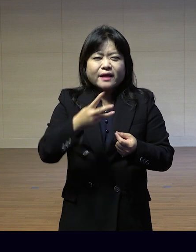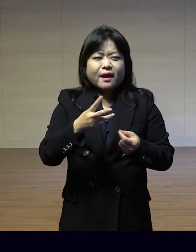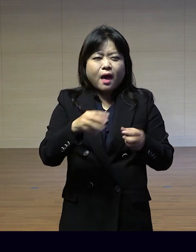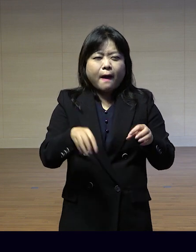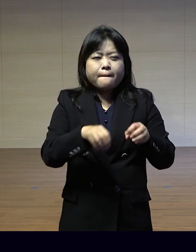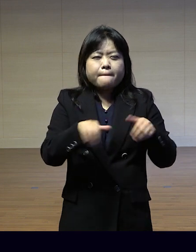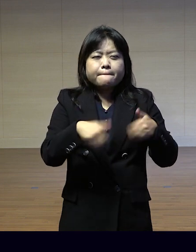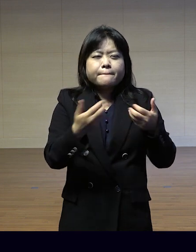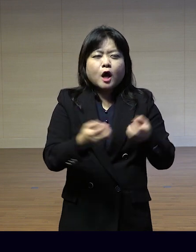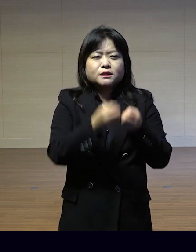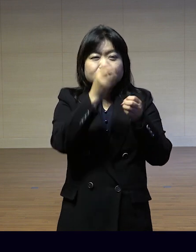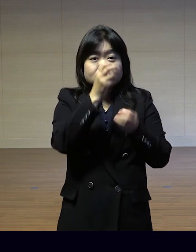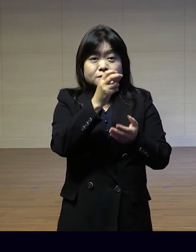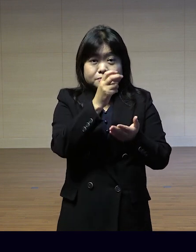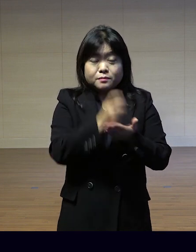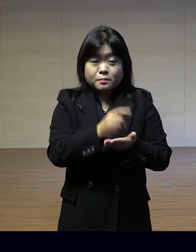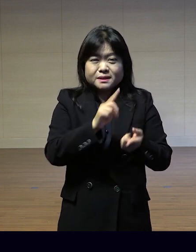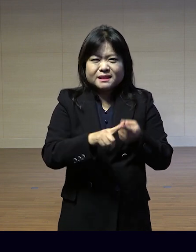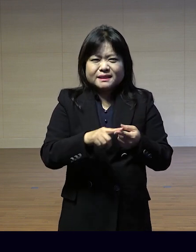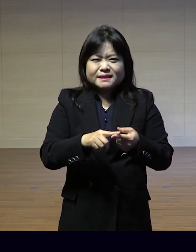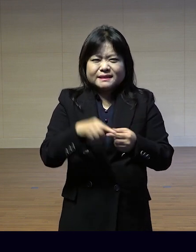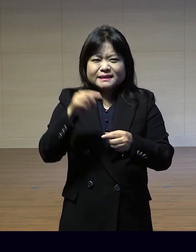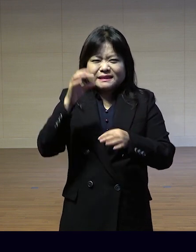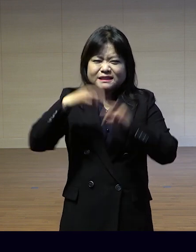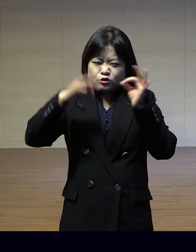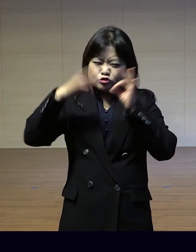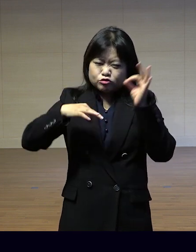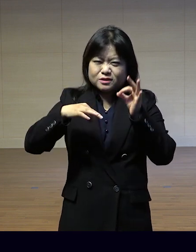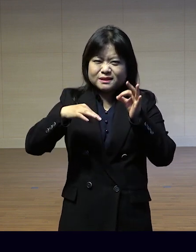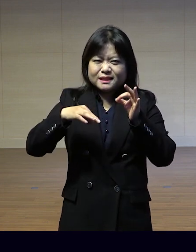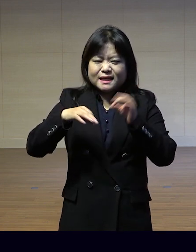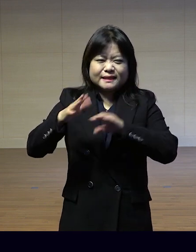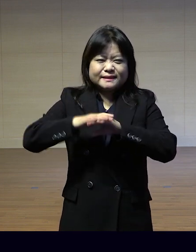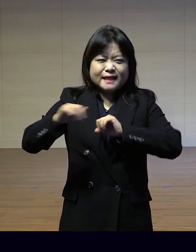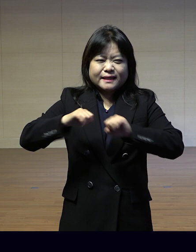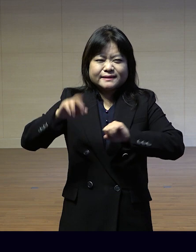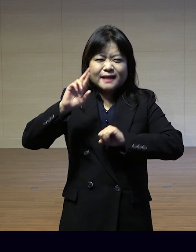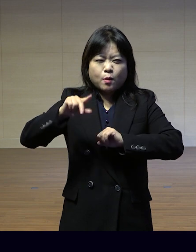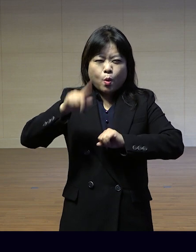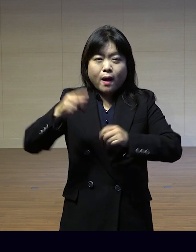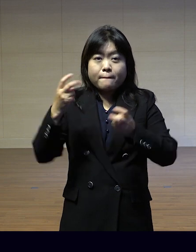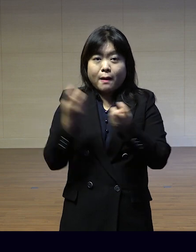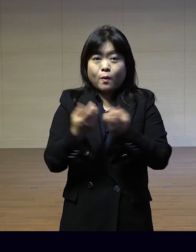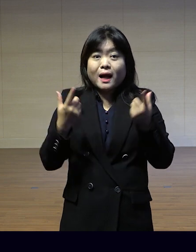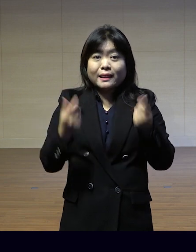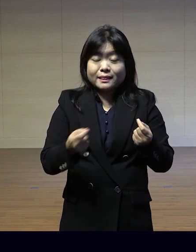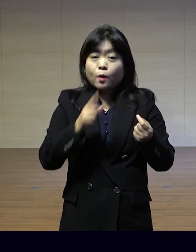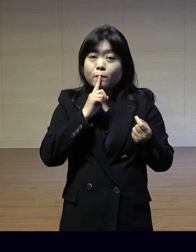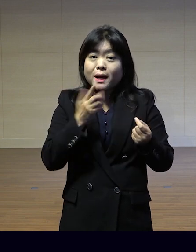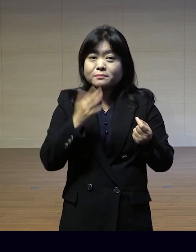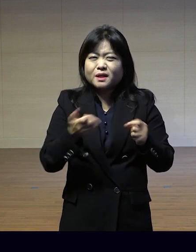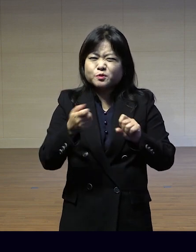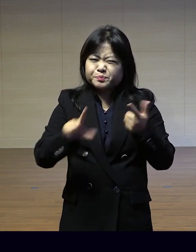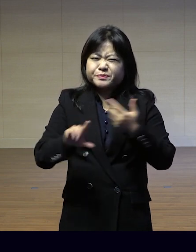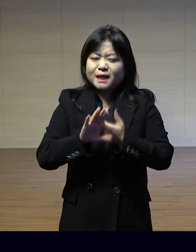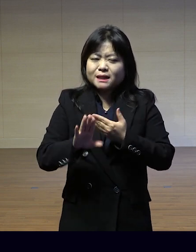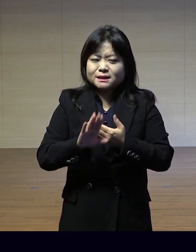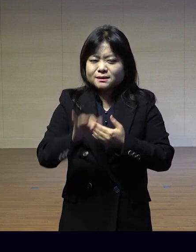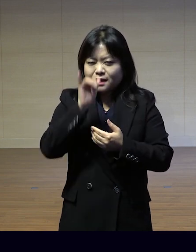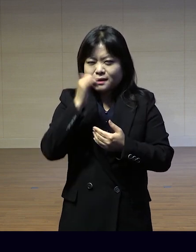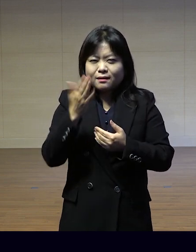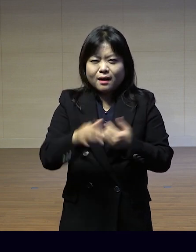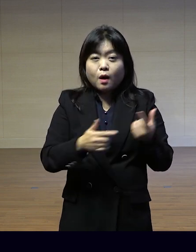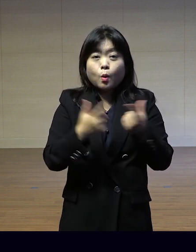변증법은 시행착오의 방법과 같은 것이다. 그 외에 다른 것이 아니다 얘기하는데 이제 차이점이 있긴 있습니다. 근데 둘